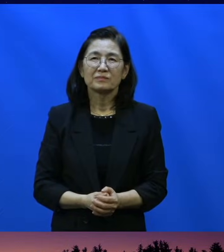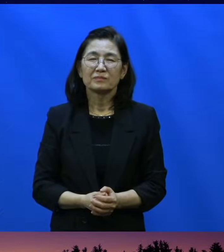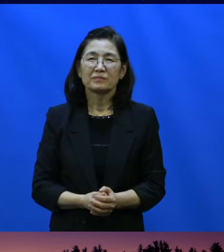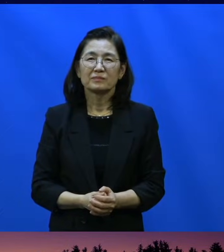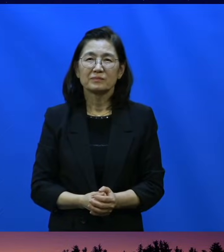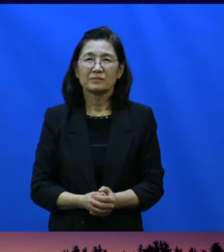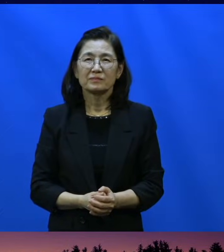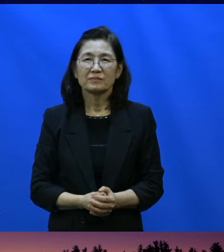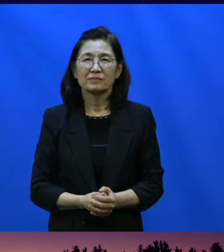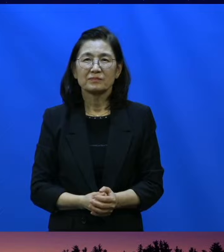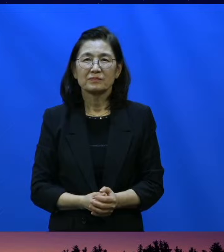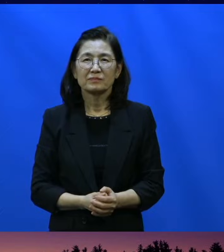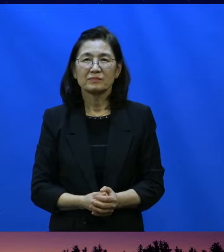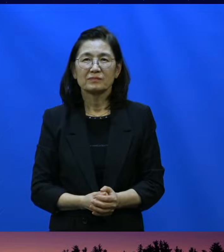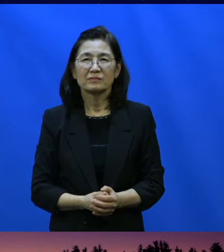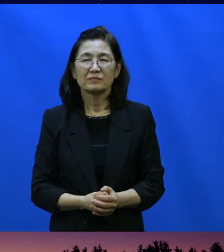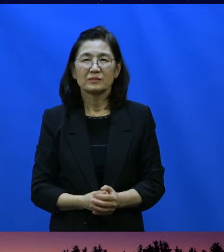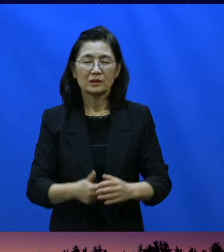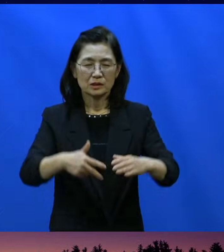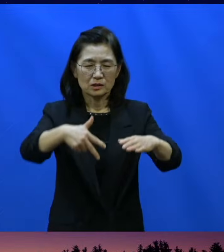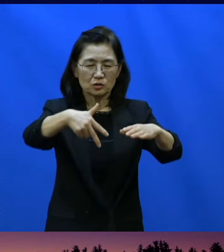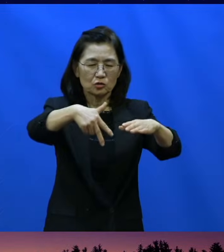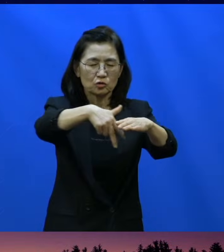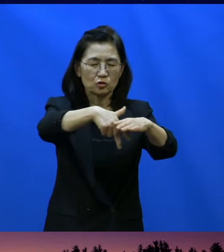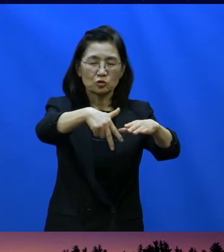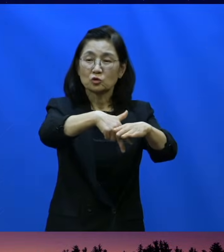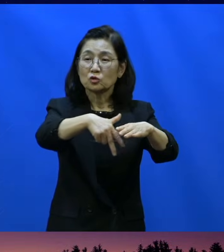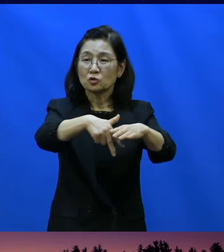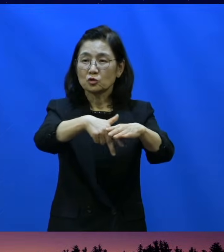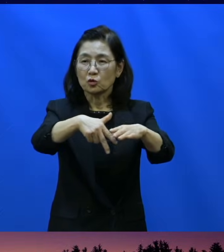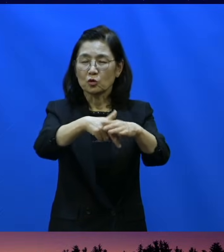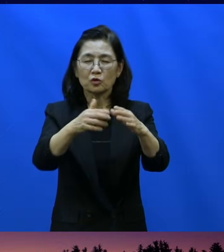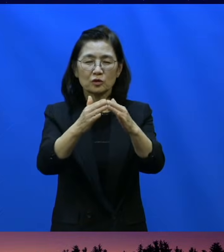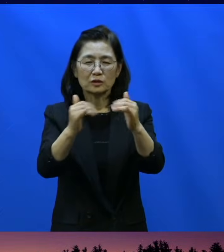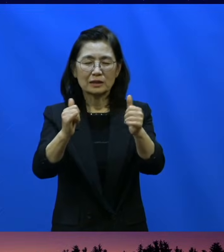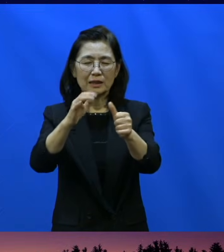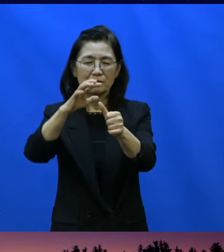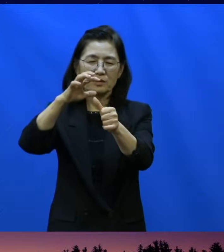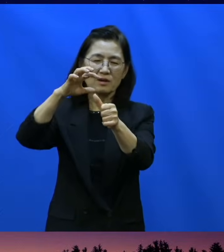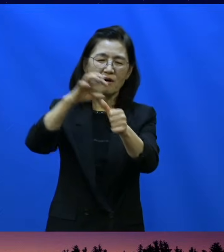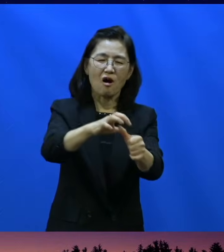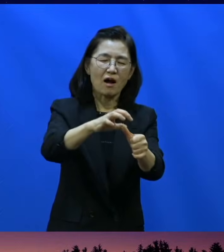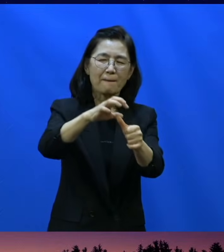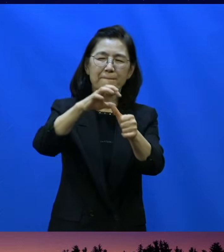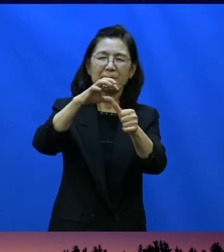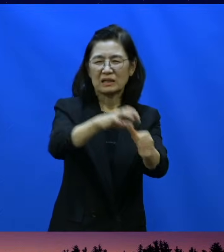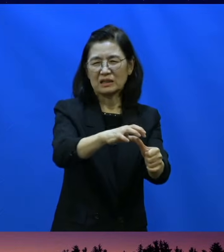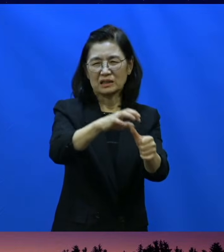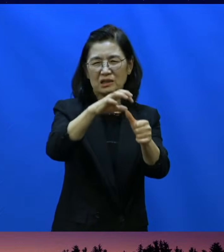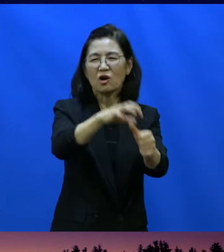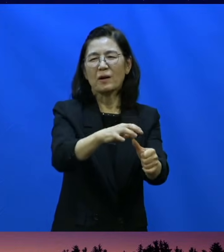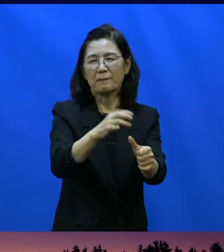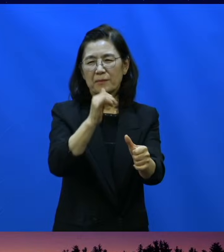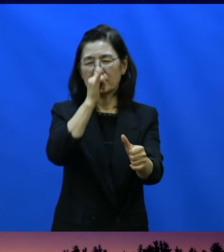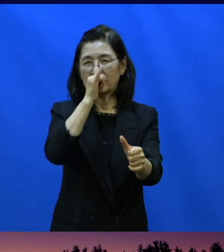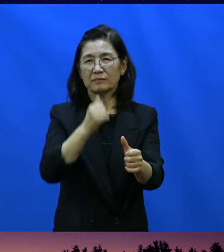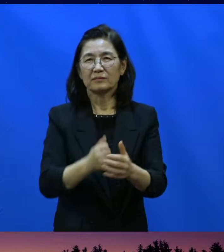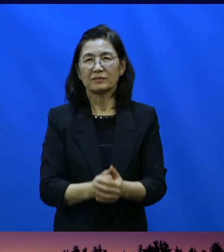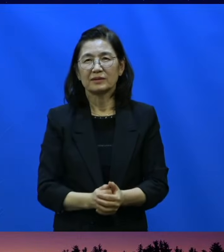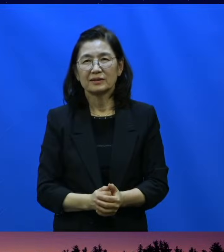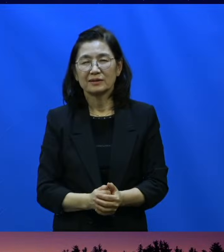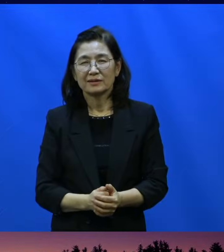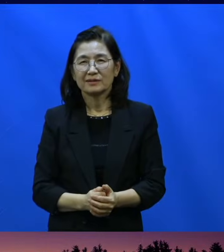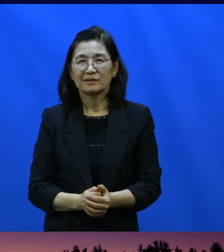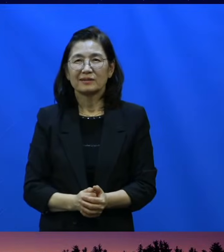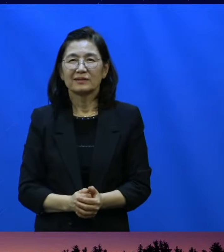사람을 억압하는 거예요. 막 이게 나오라 저래. 여러분, 다음 주에 특세도 뭐 억지로 나올 거 하나도 없어요. 난 2명만 나오도